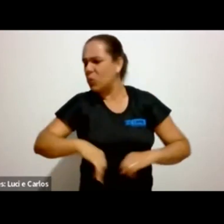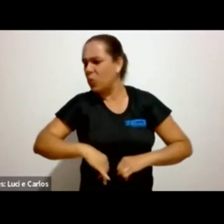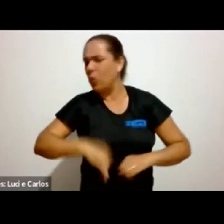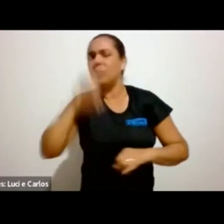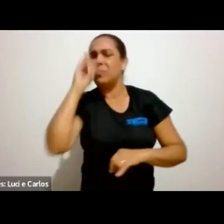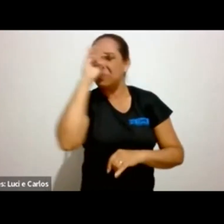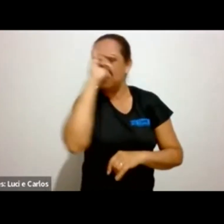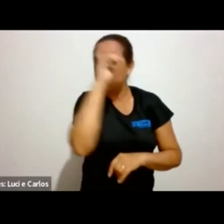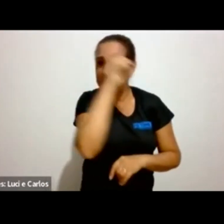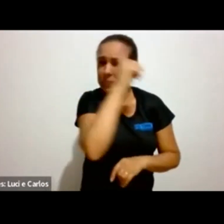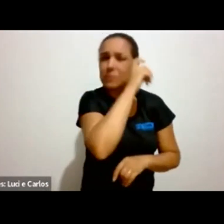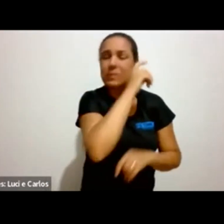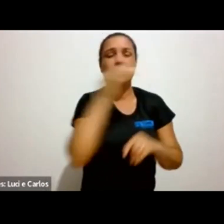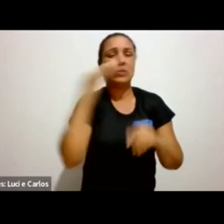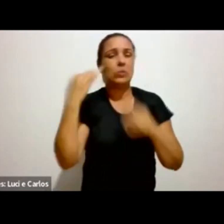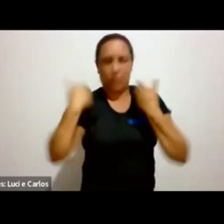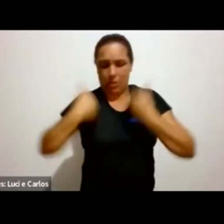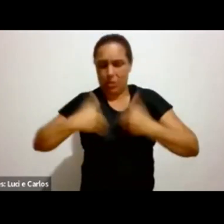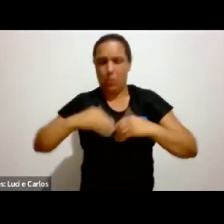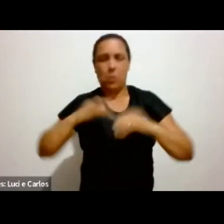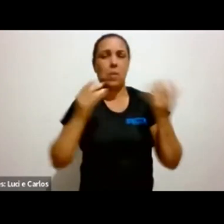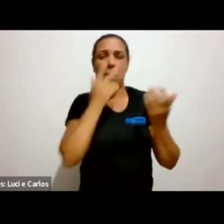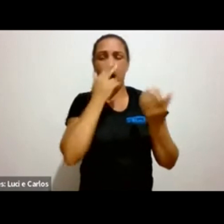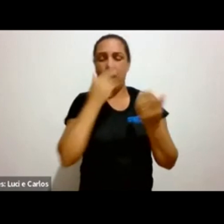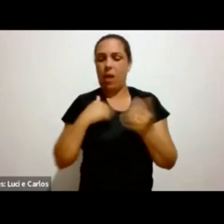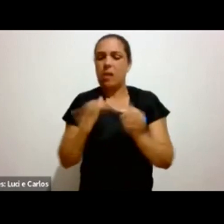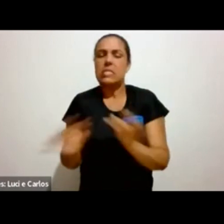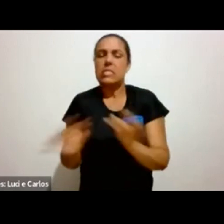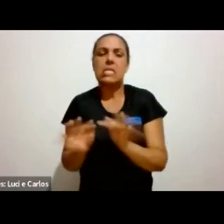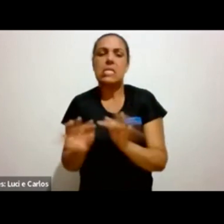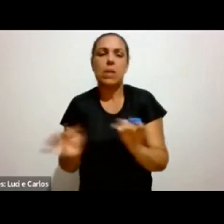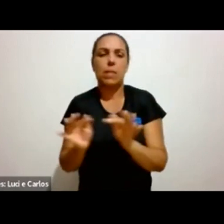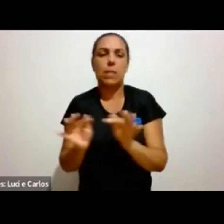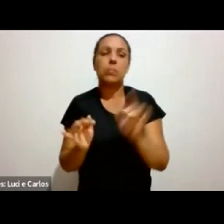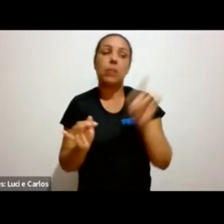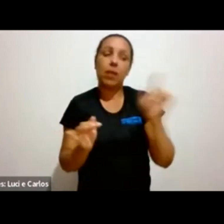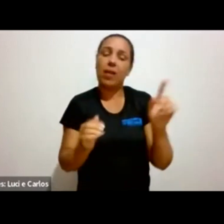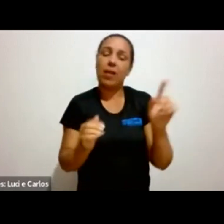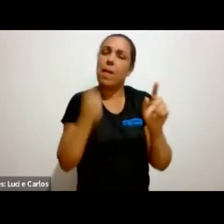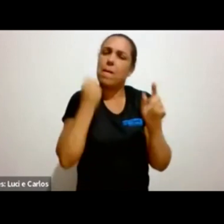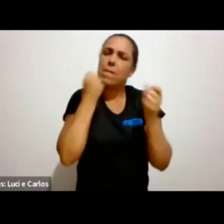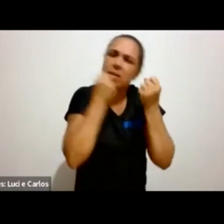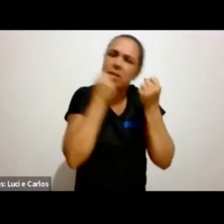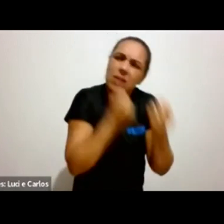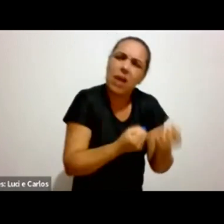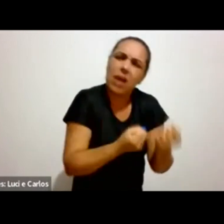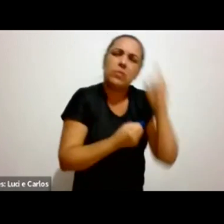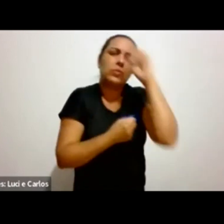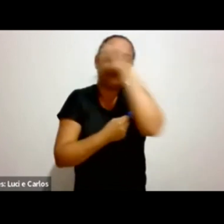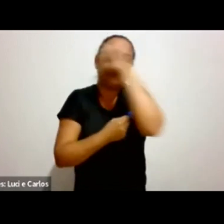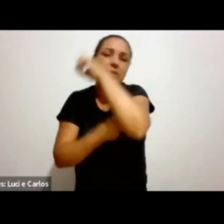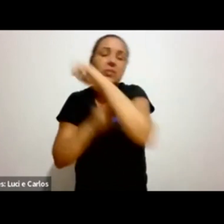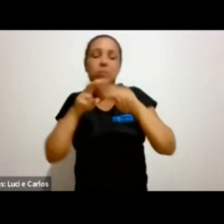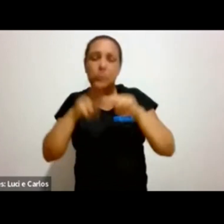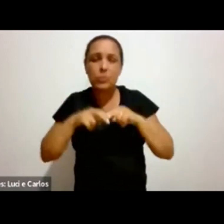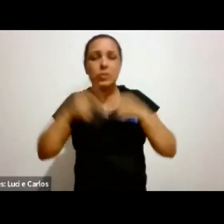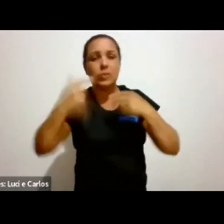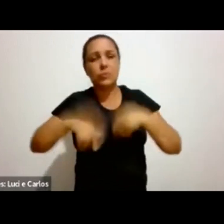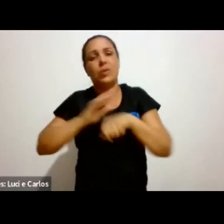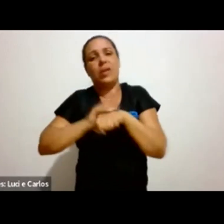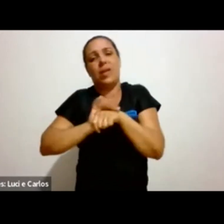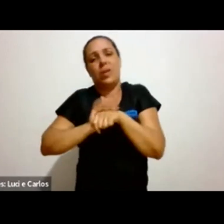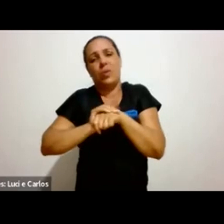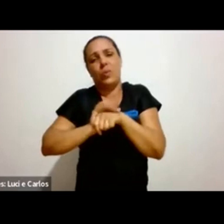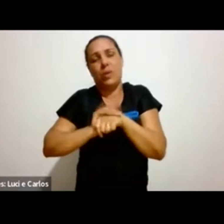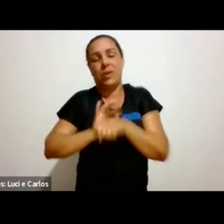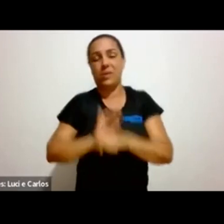nós, tá? Outra coisa interessante, né? A fibromialgia, ela por ser uma